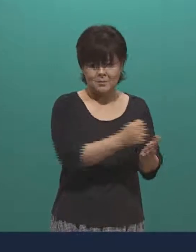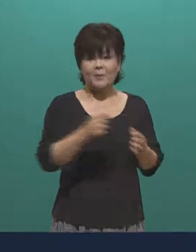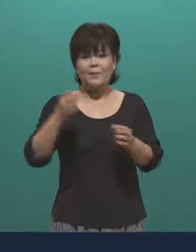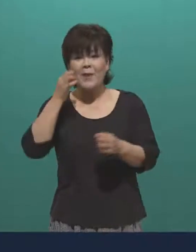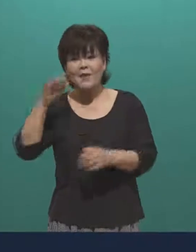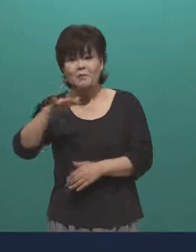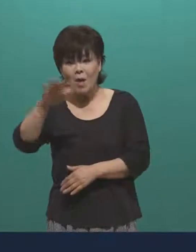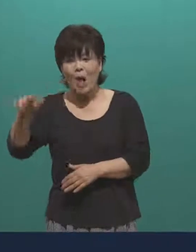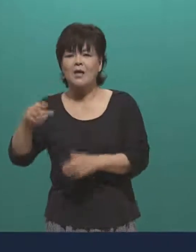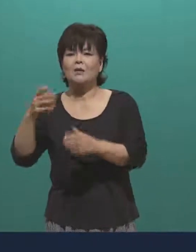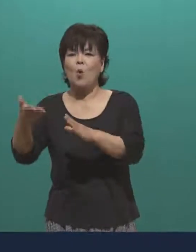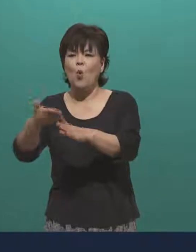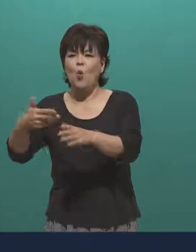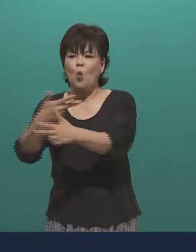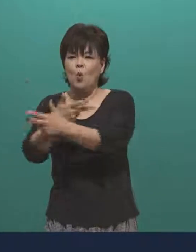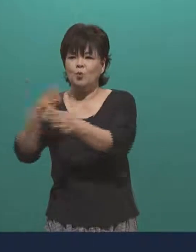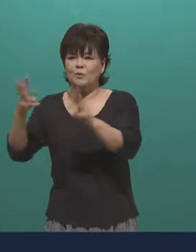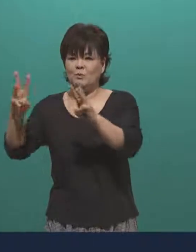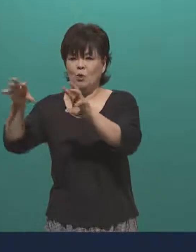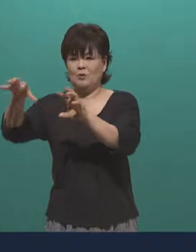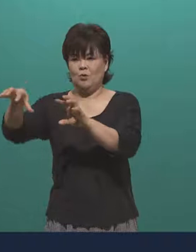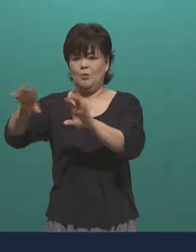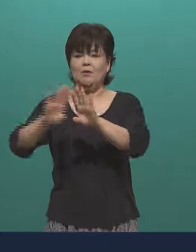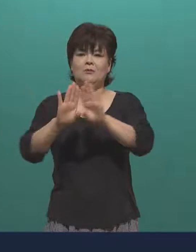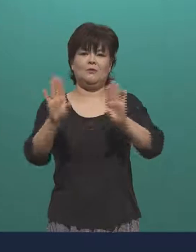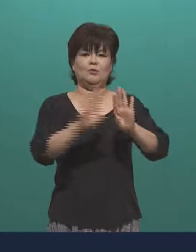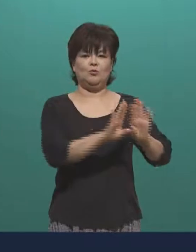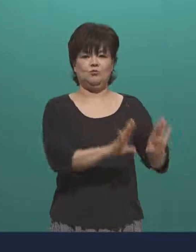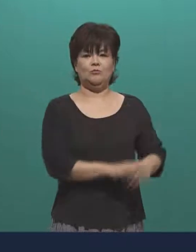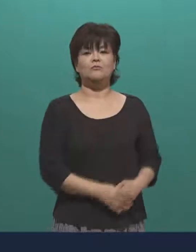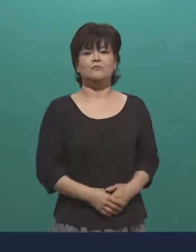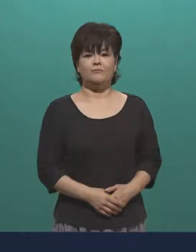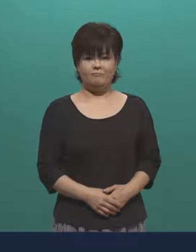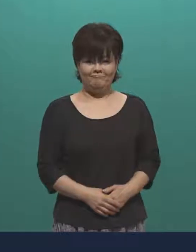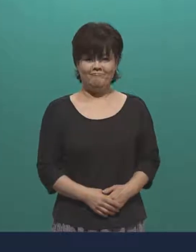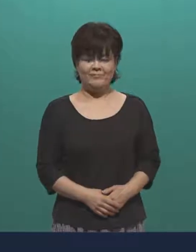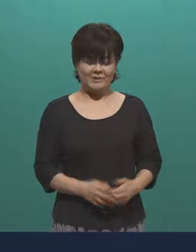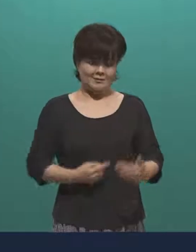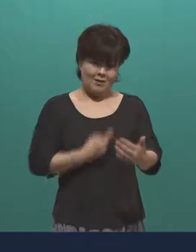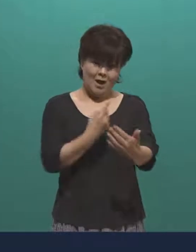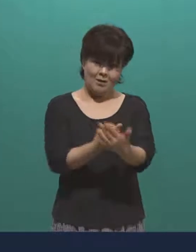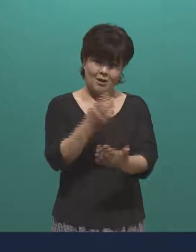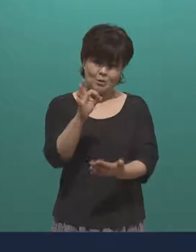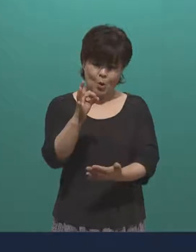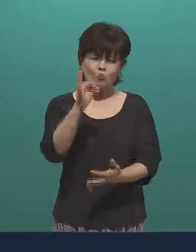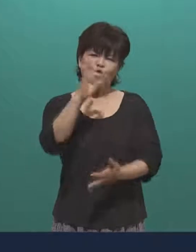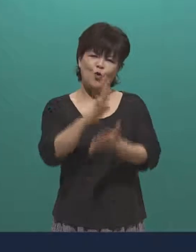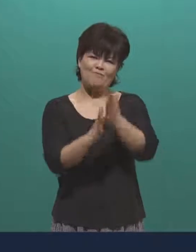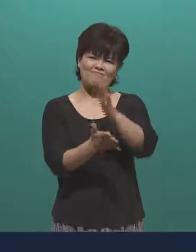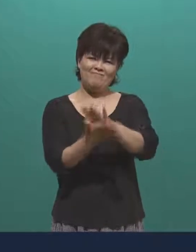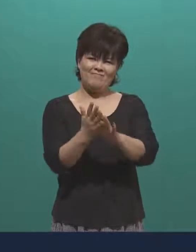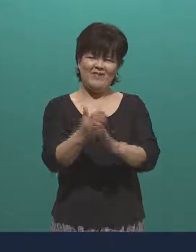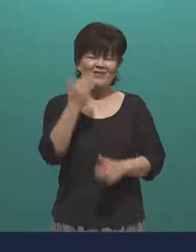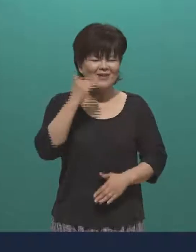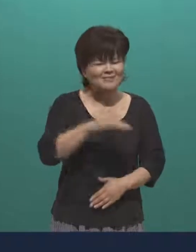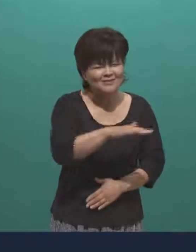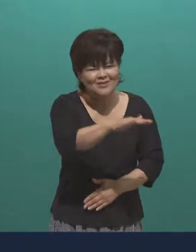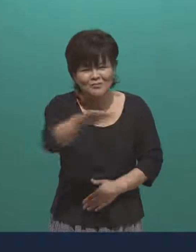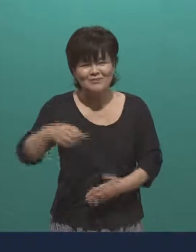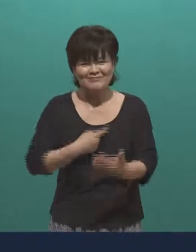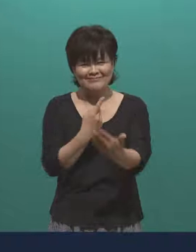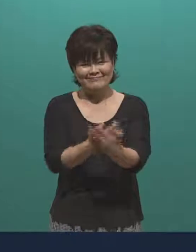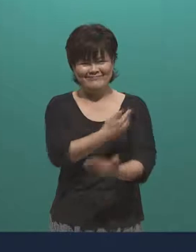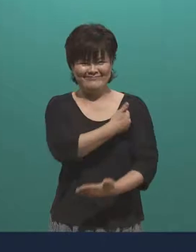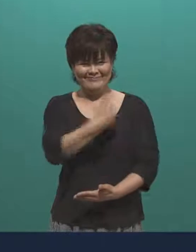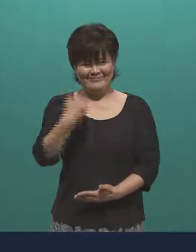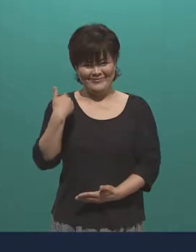と米原市の湖北耳の里にて開催します。参加料は無料で、